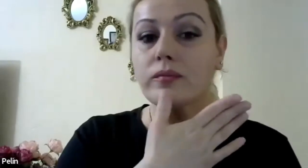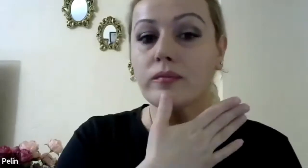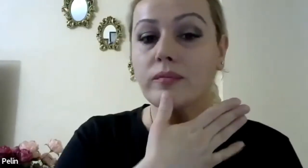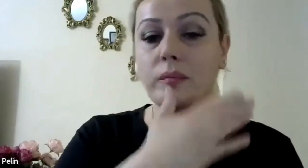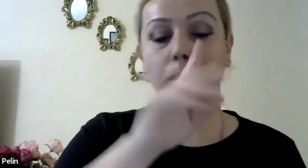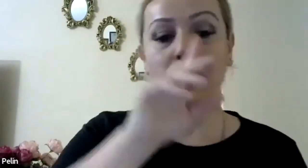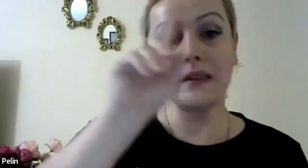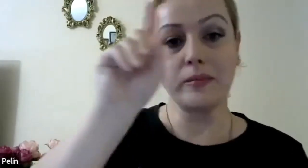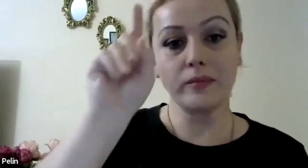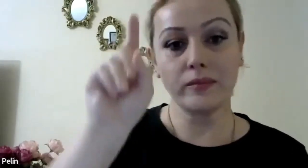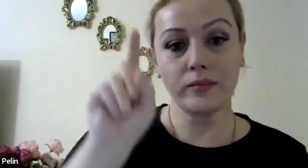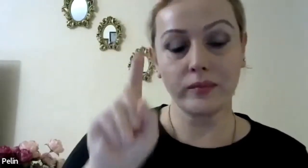olabilirim?